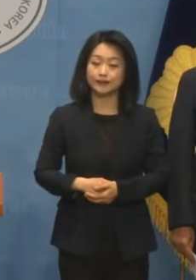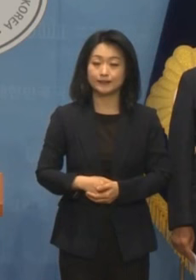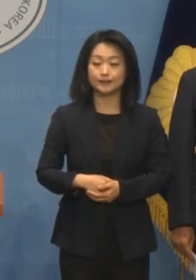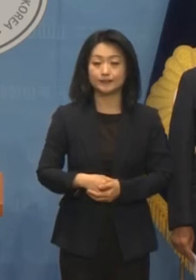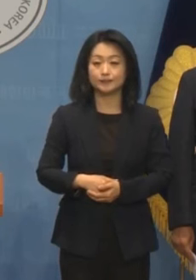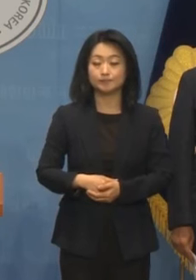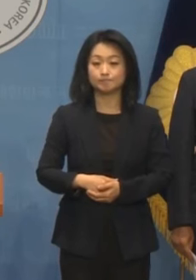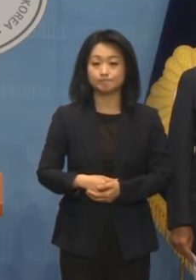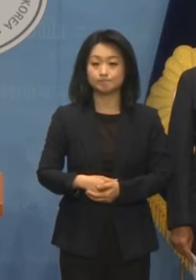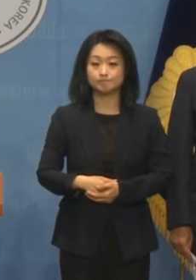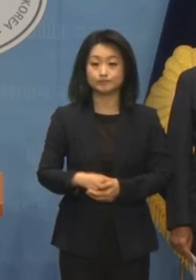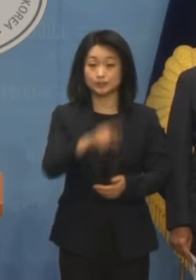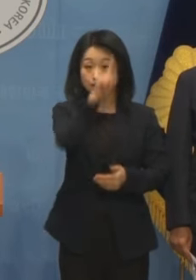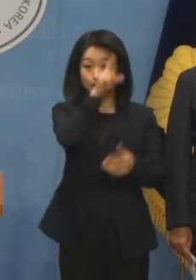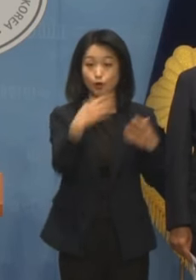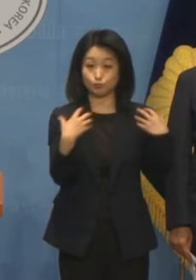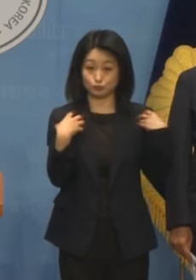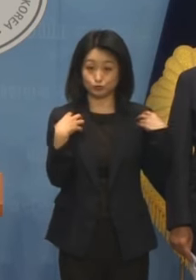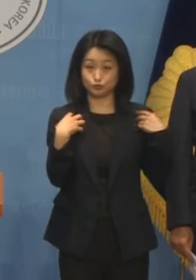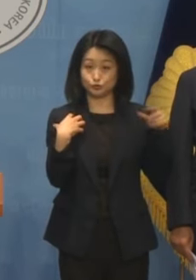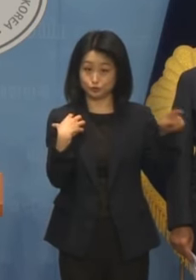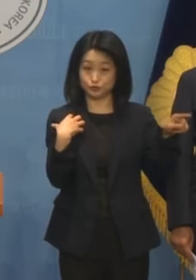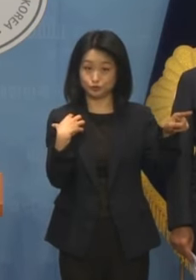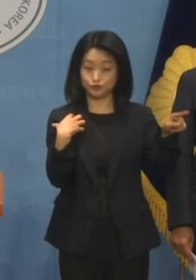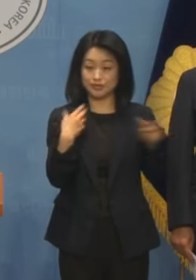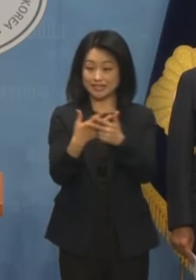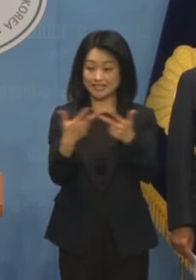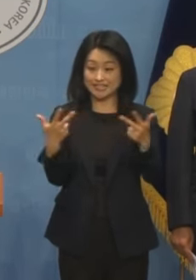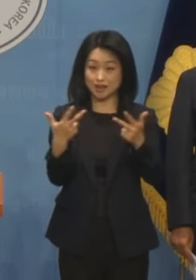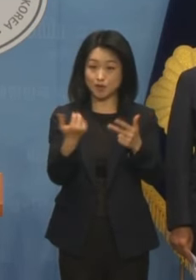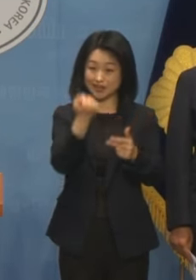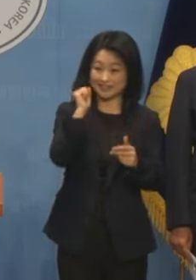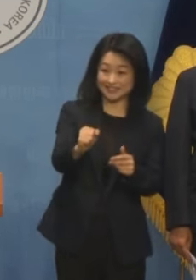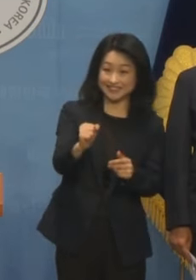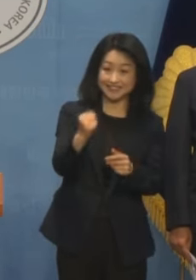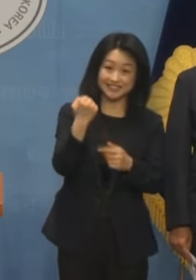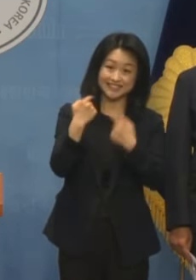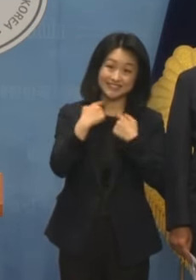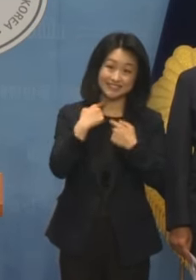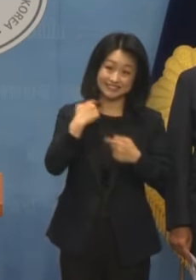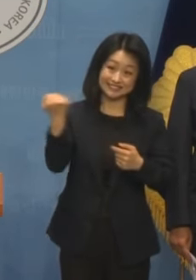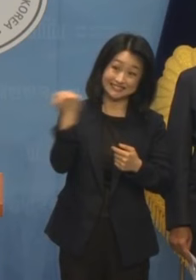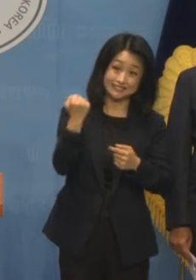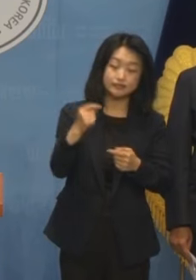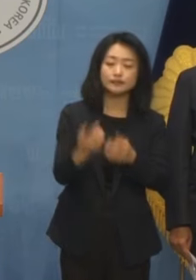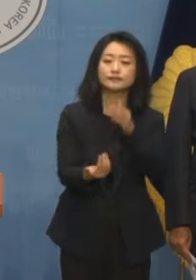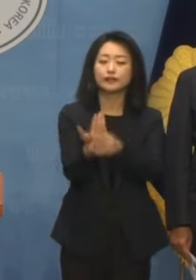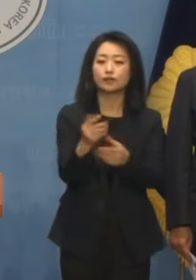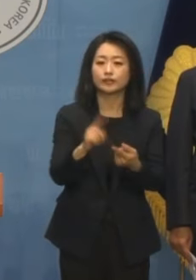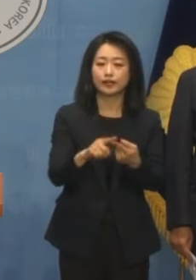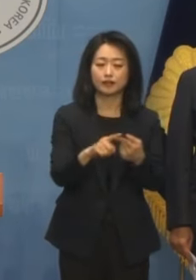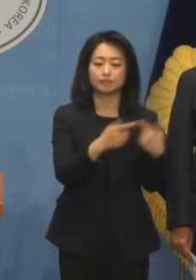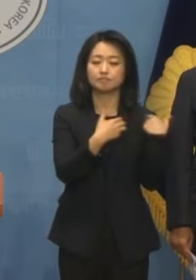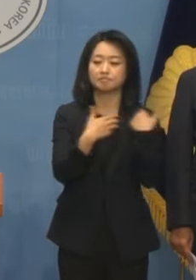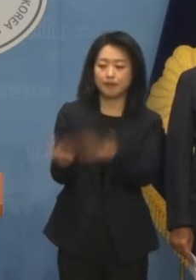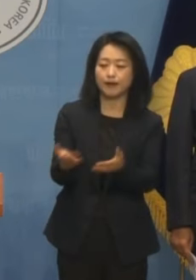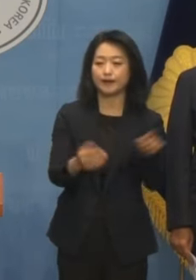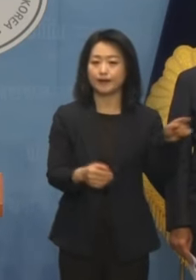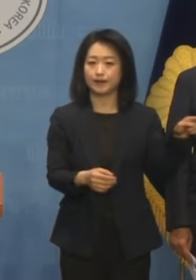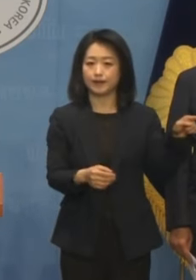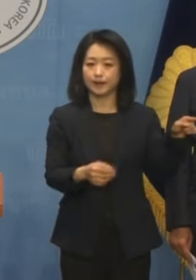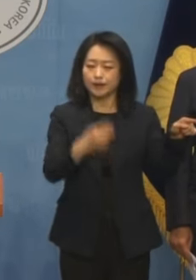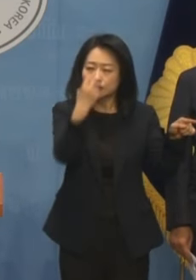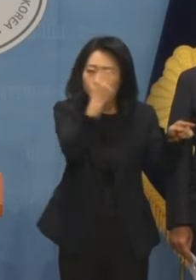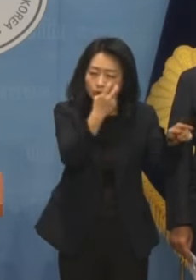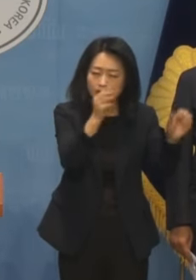때 정부 당국은 사건 초기부터 매우 미온적으로 이 사건을 임해왔고 여러 가지